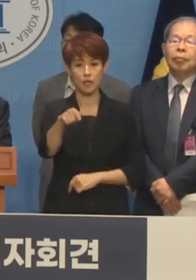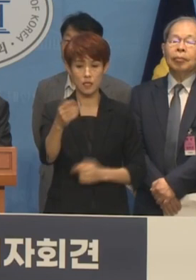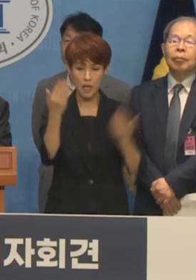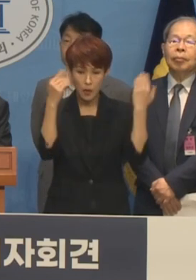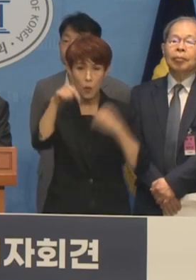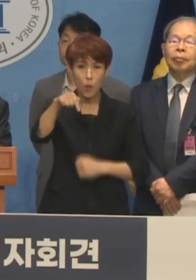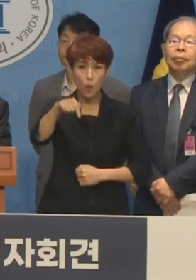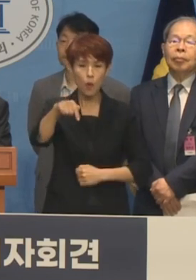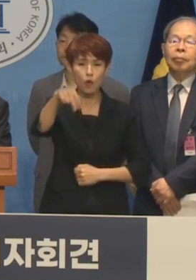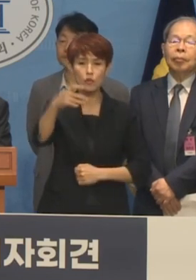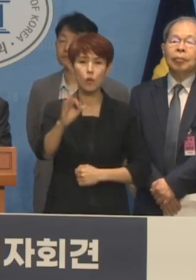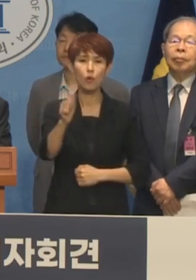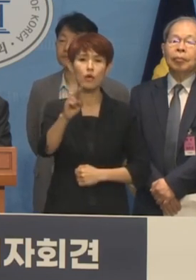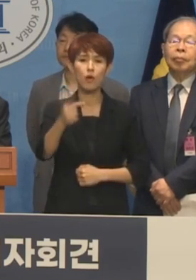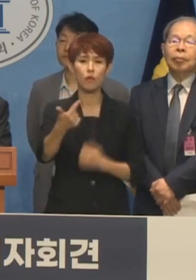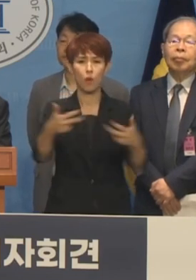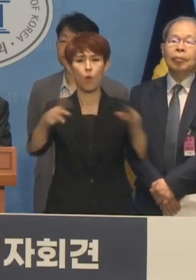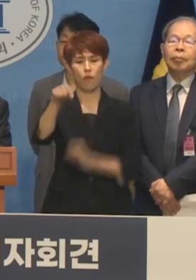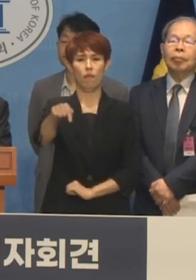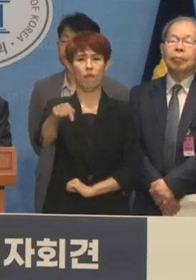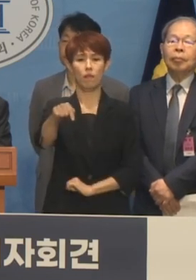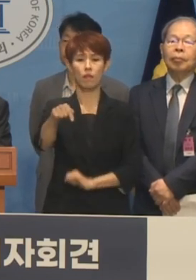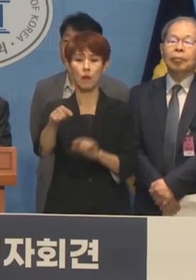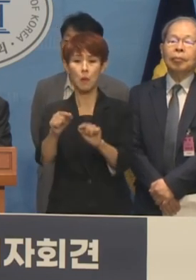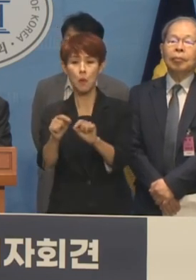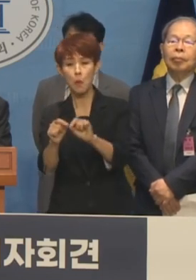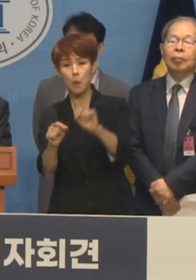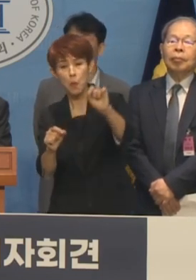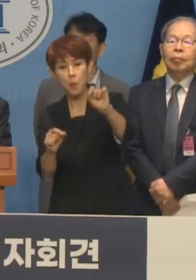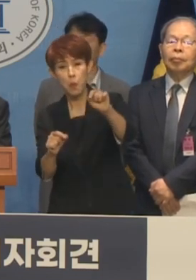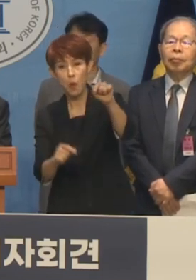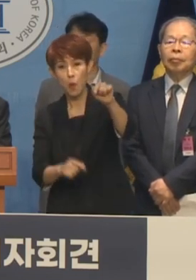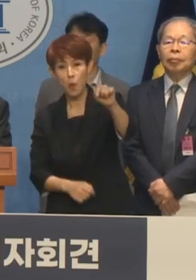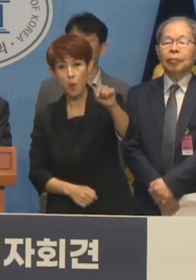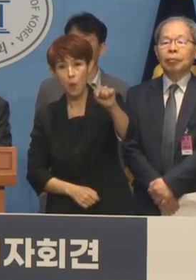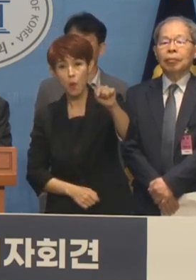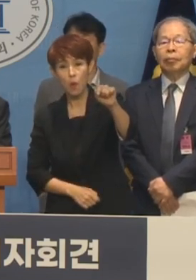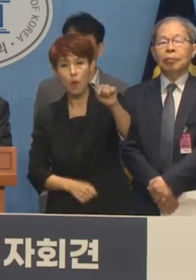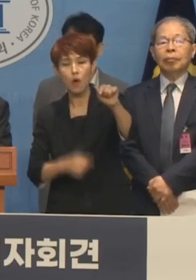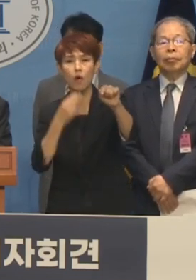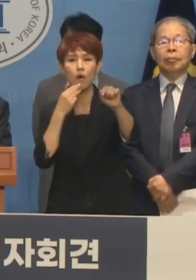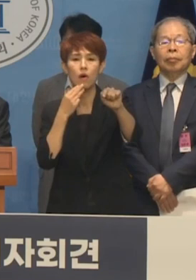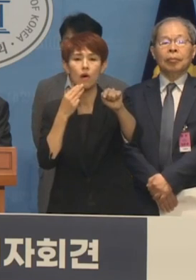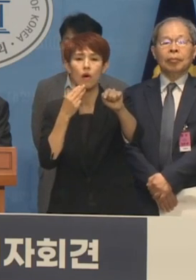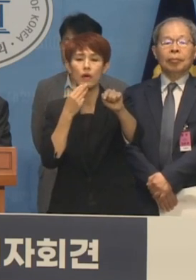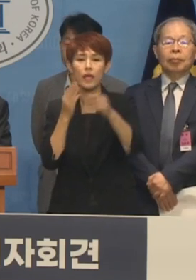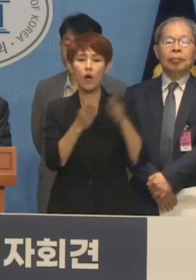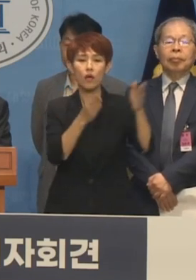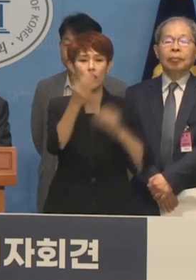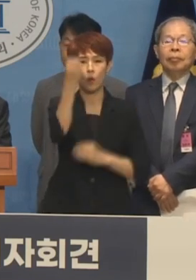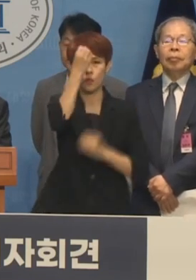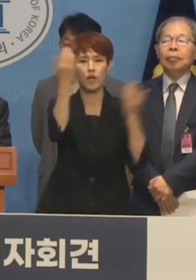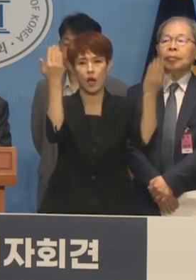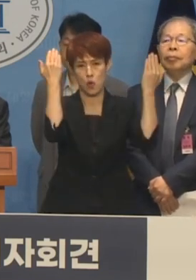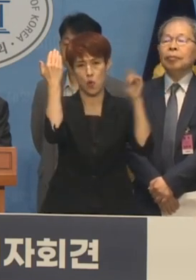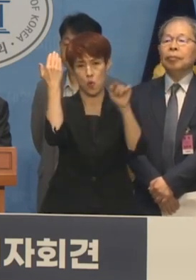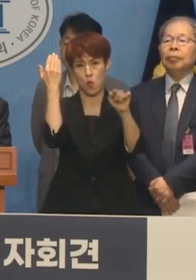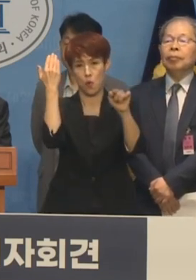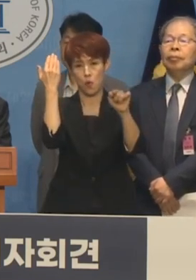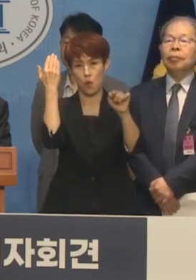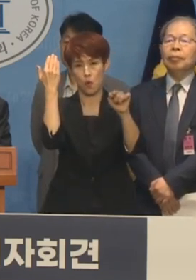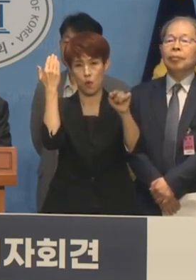바로 송현공원입니다. 그래서 조금 올라가면 지금은 이제 옮겨갔는데 경기고등학교가 있습니다.